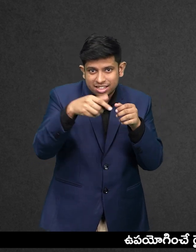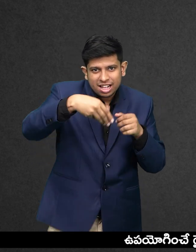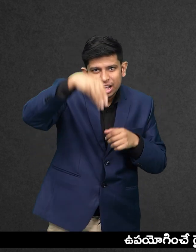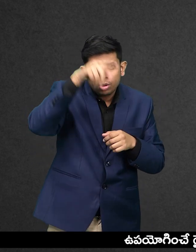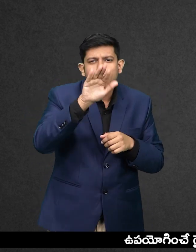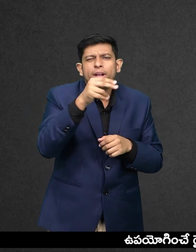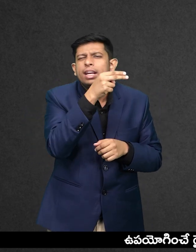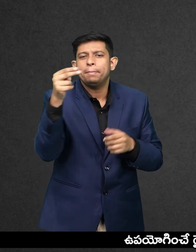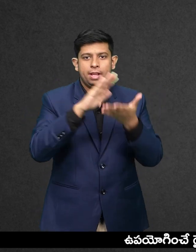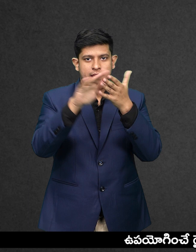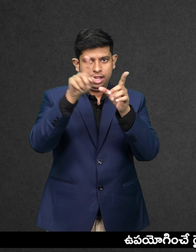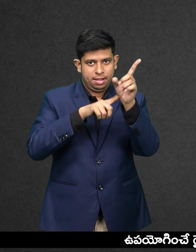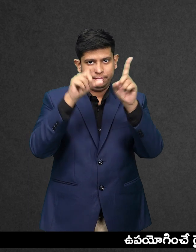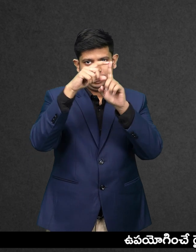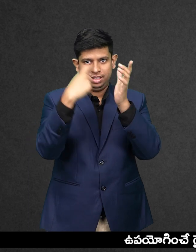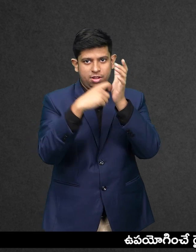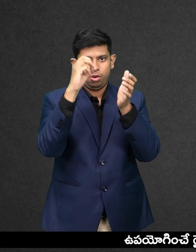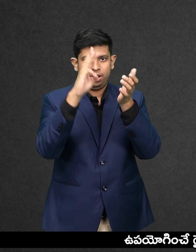అంటారు.